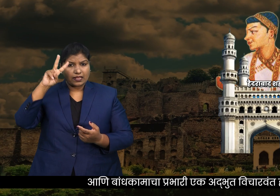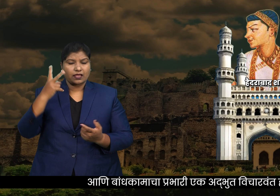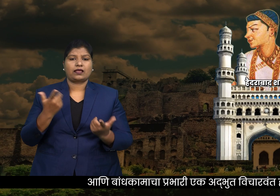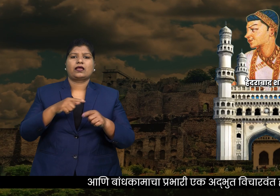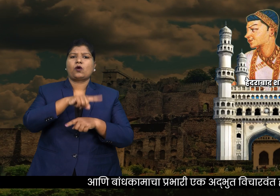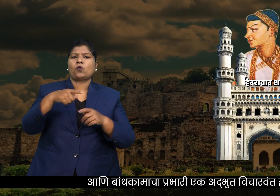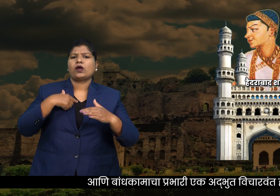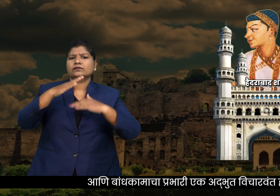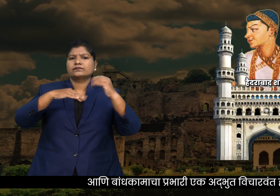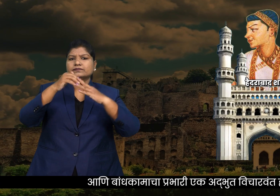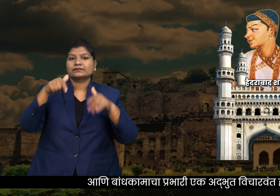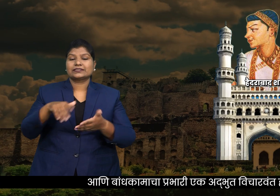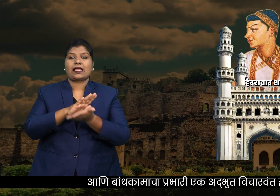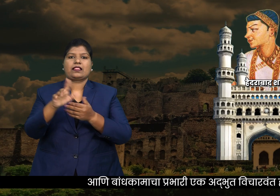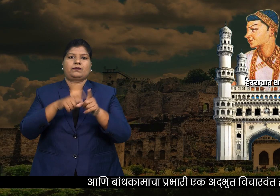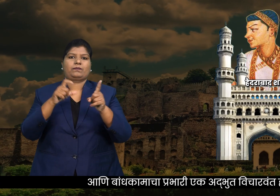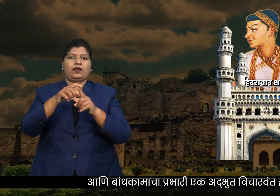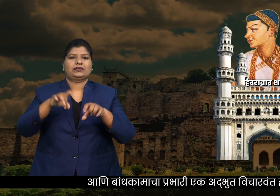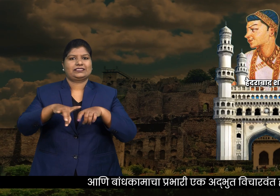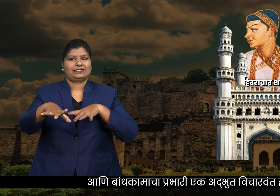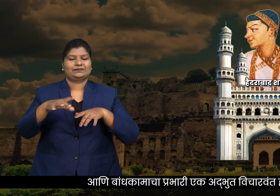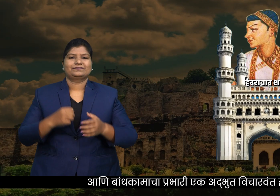एक उद्धृत विचारवंत होता.